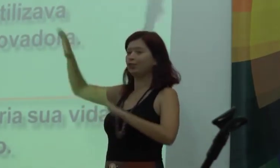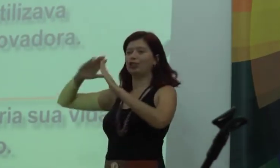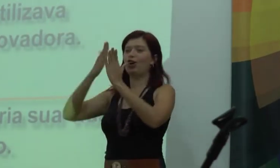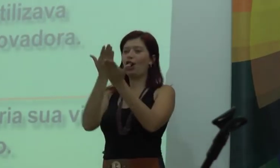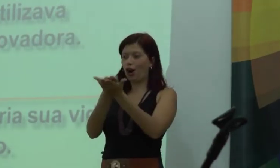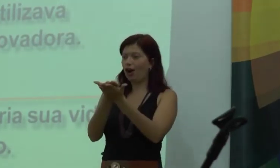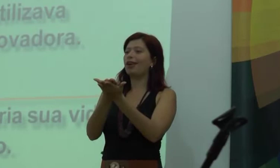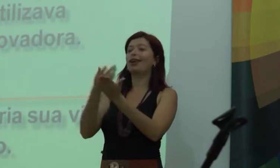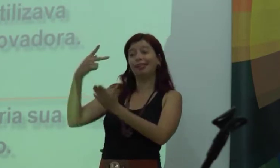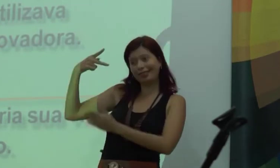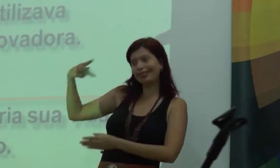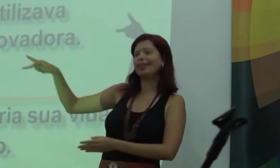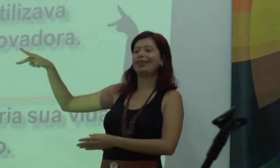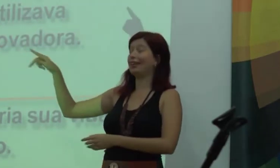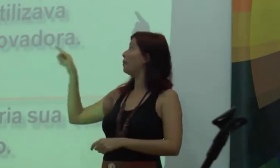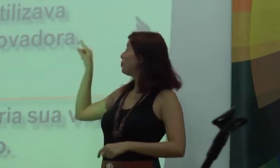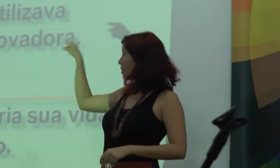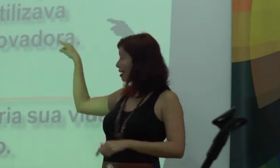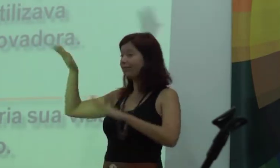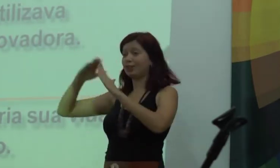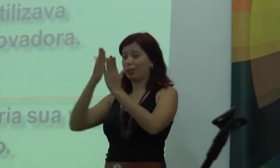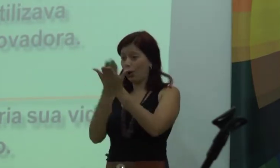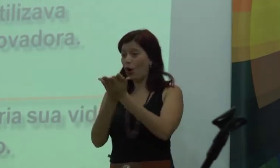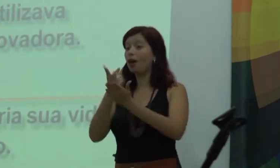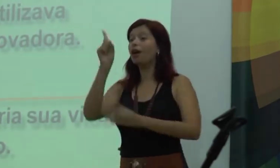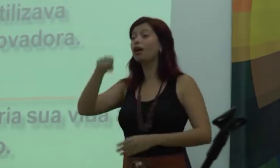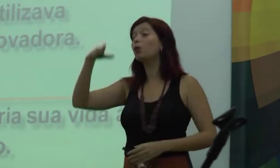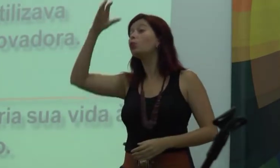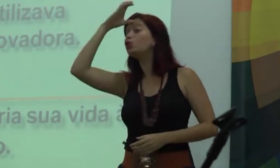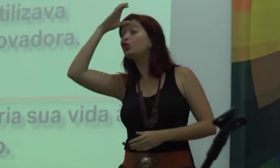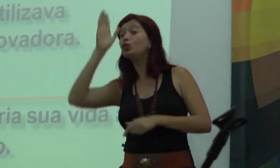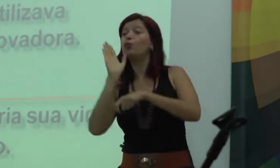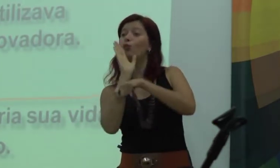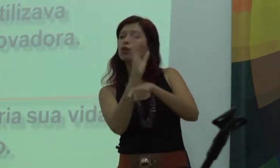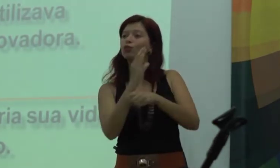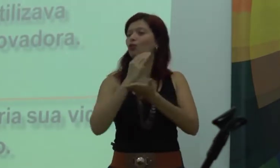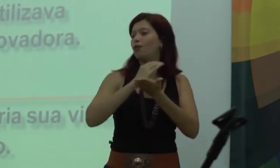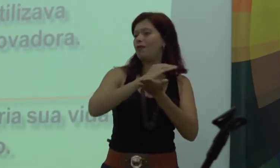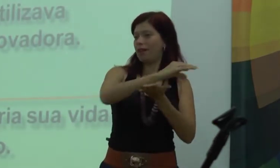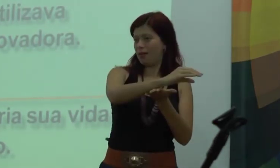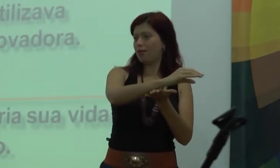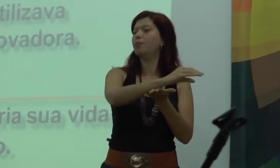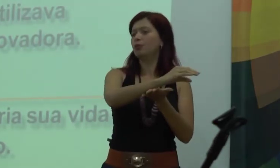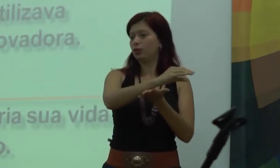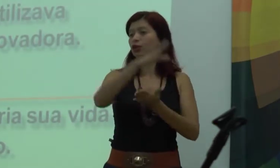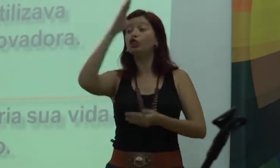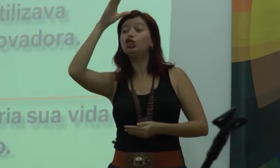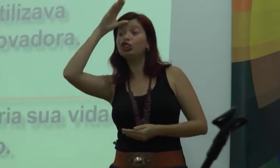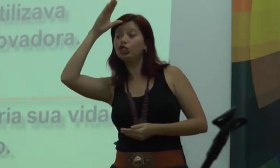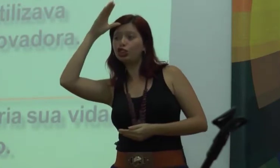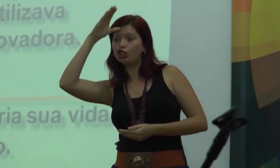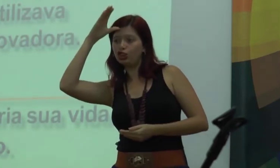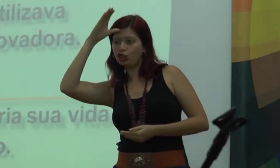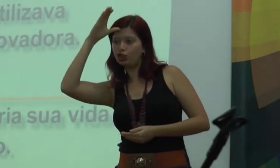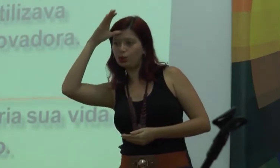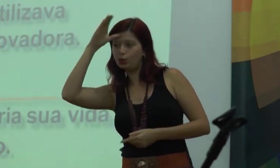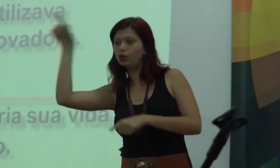o Instituto Técnico Rivail, próprio, né? que tinha